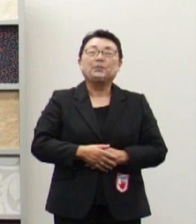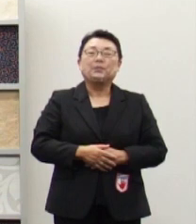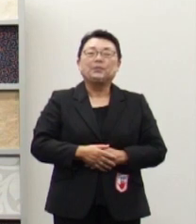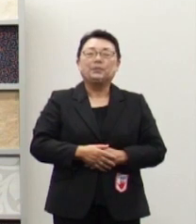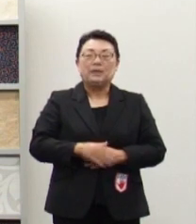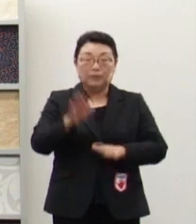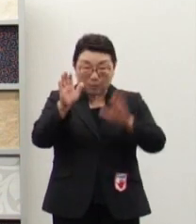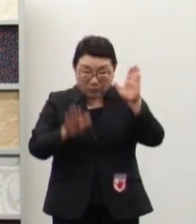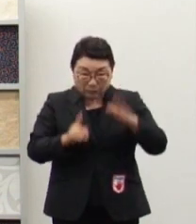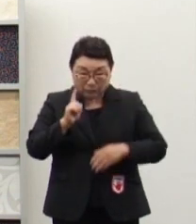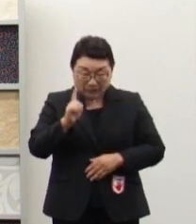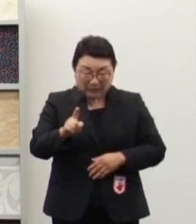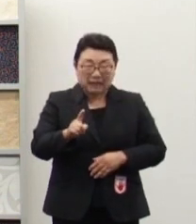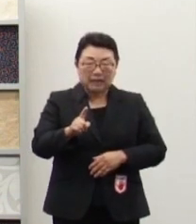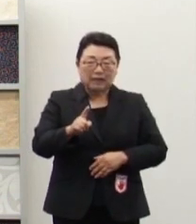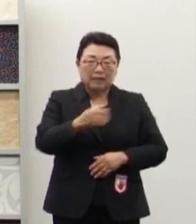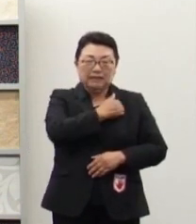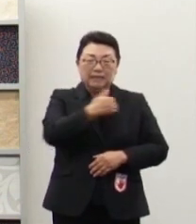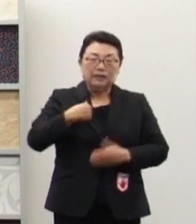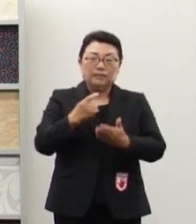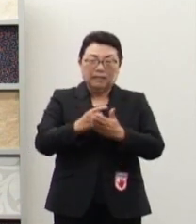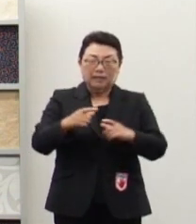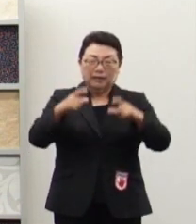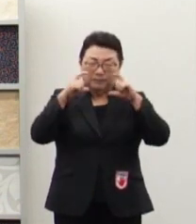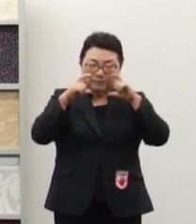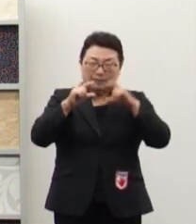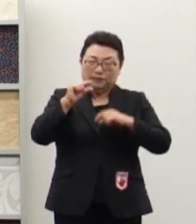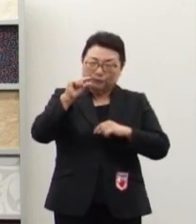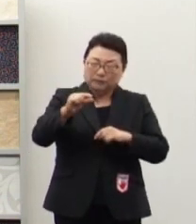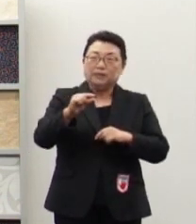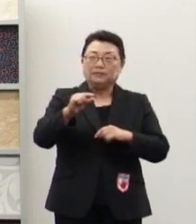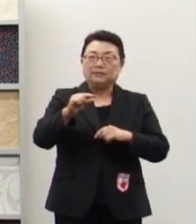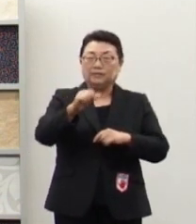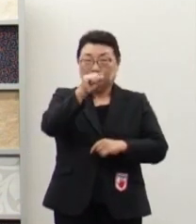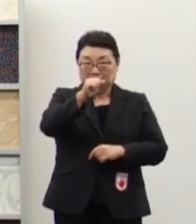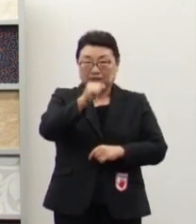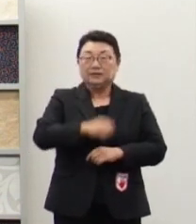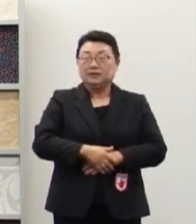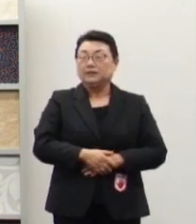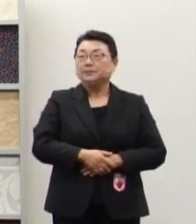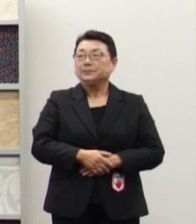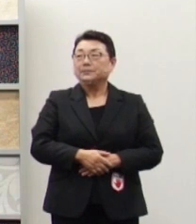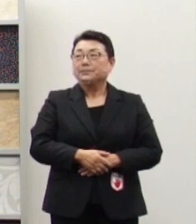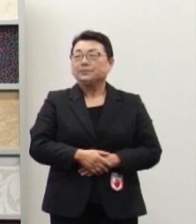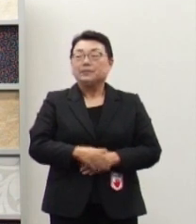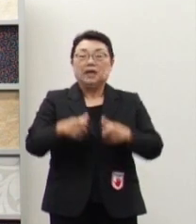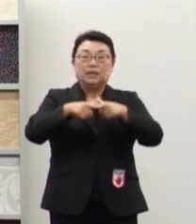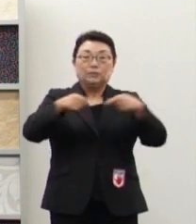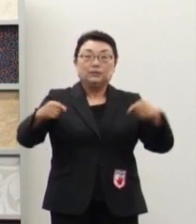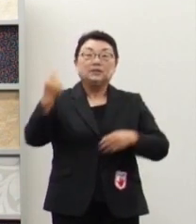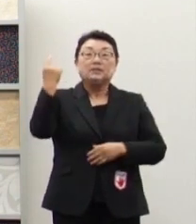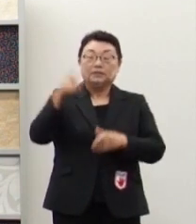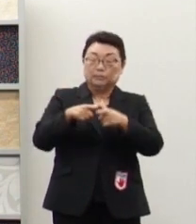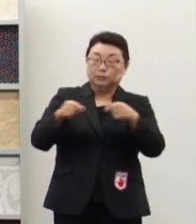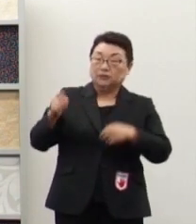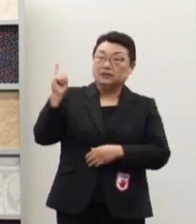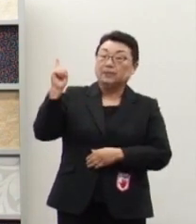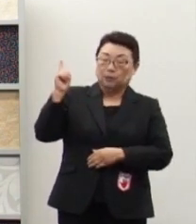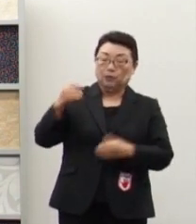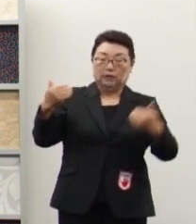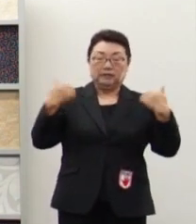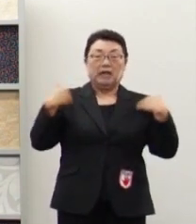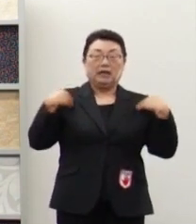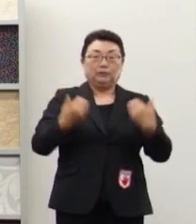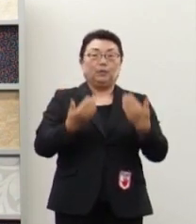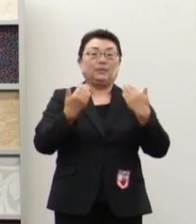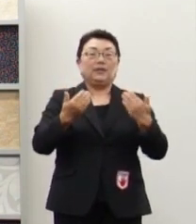状況を踏まえて必要最小限にとどめようということであります。今般国におきましてもですね、その体育の授業あるい